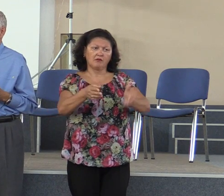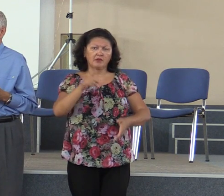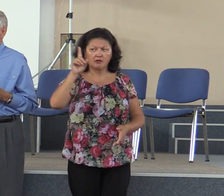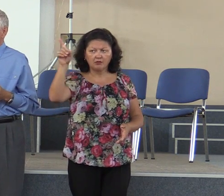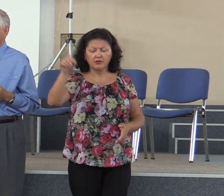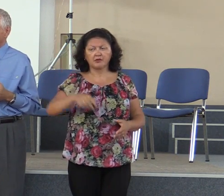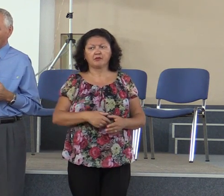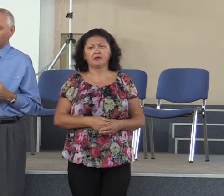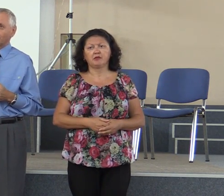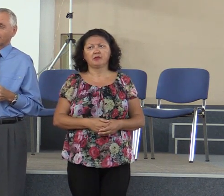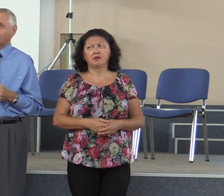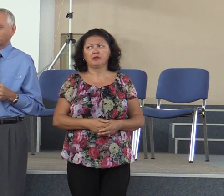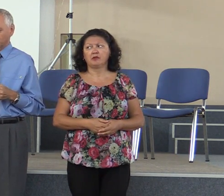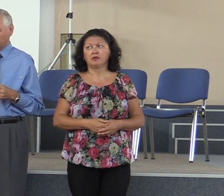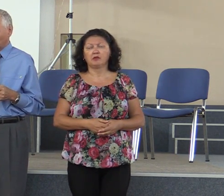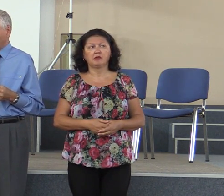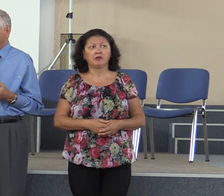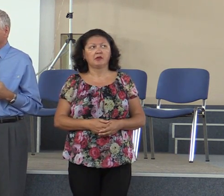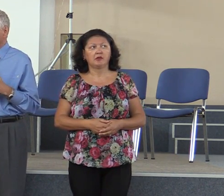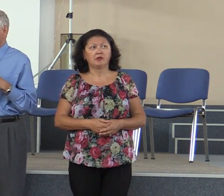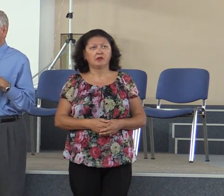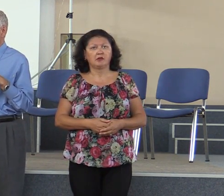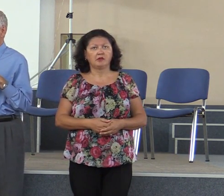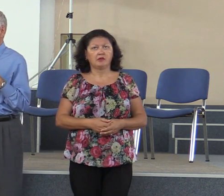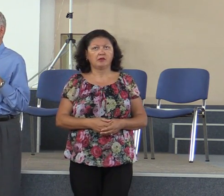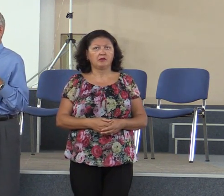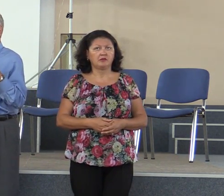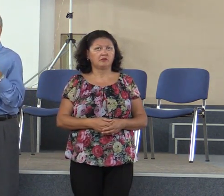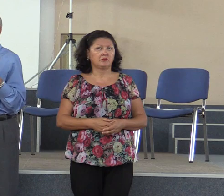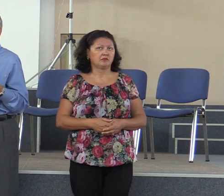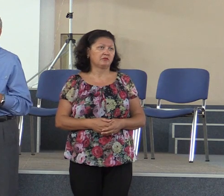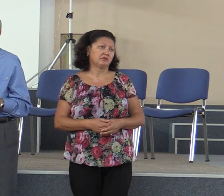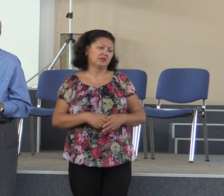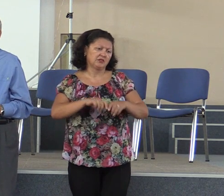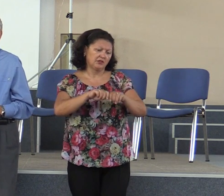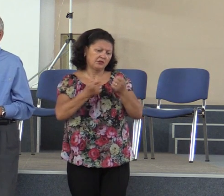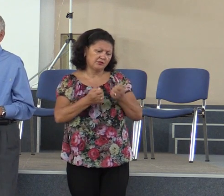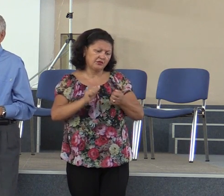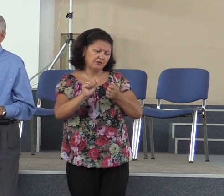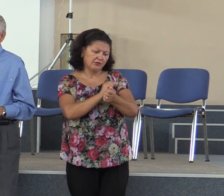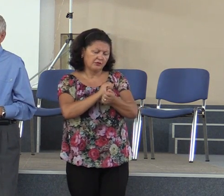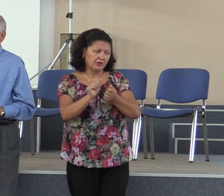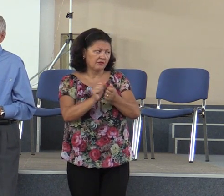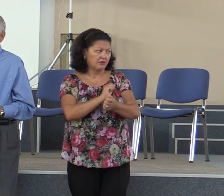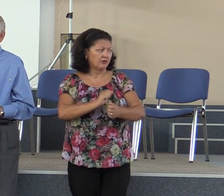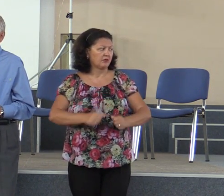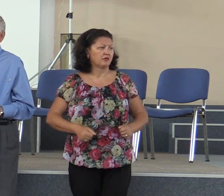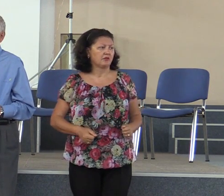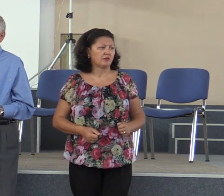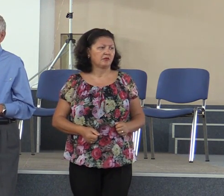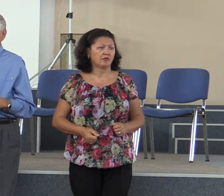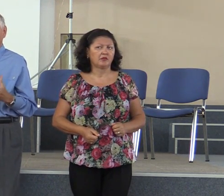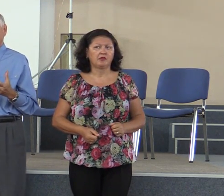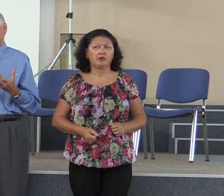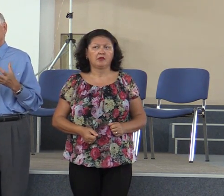and strife. Nu este decât rupt și distrus. But he's making something beautiful out of my